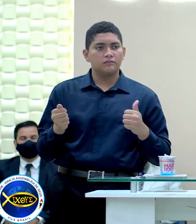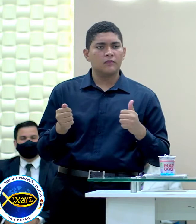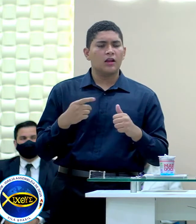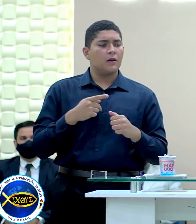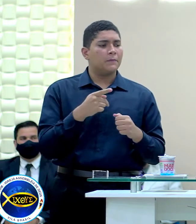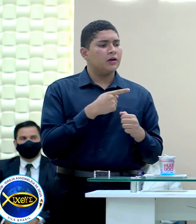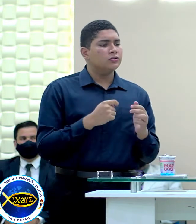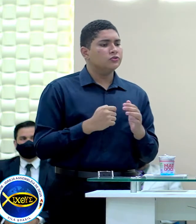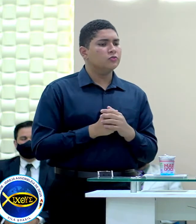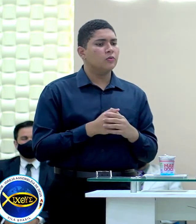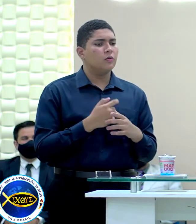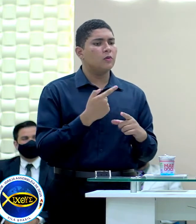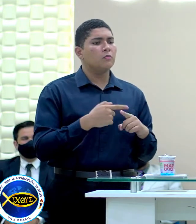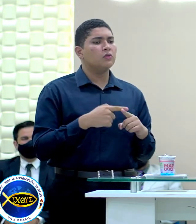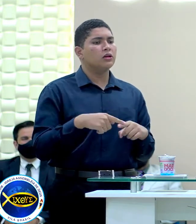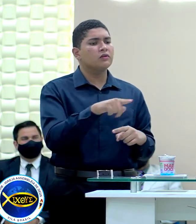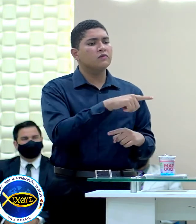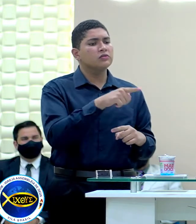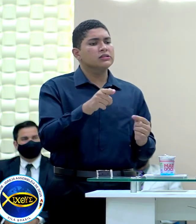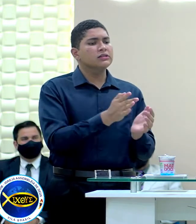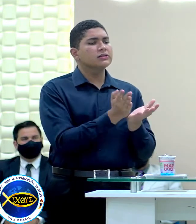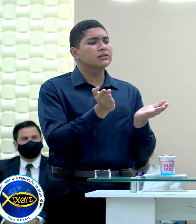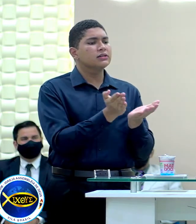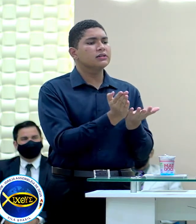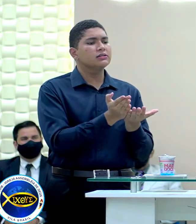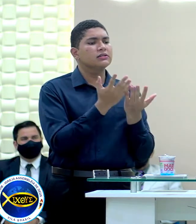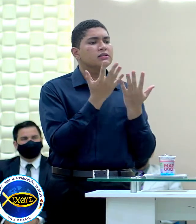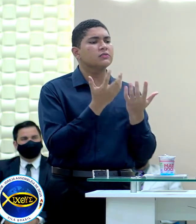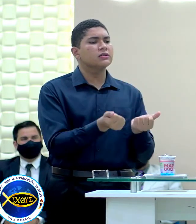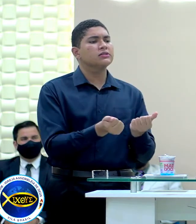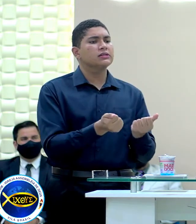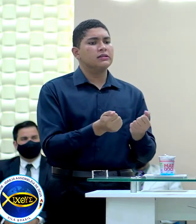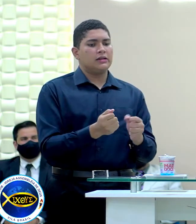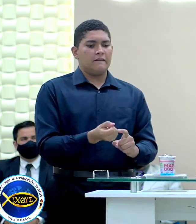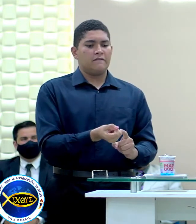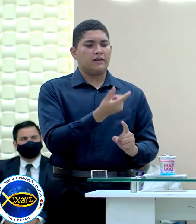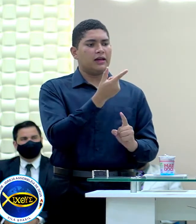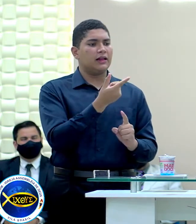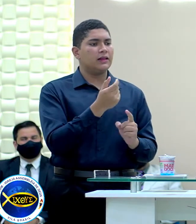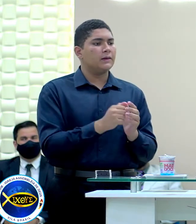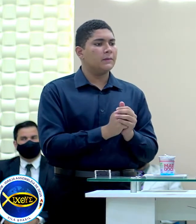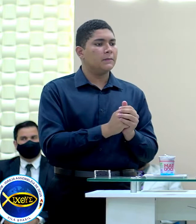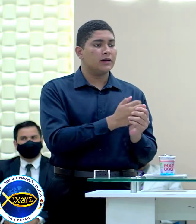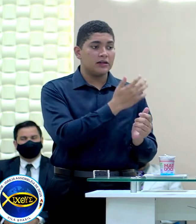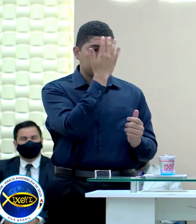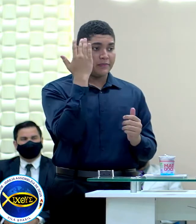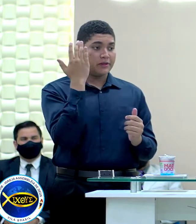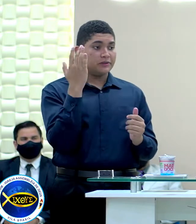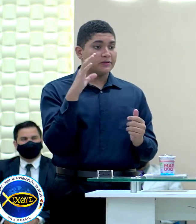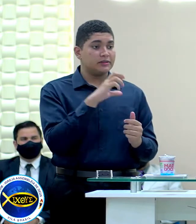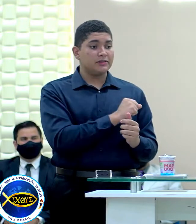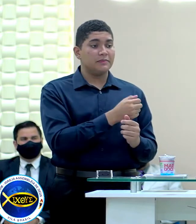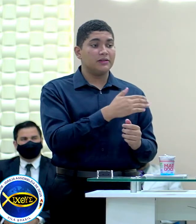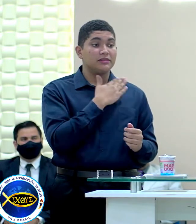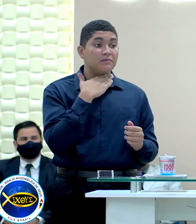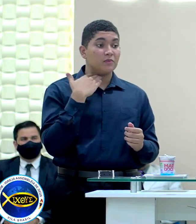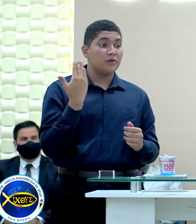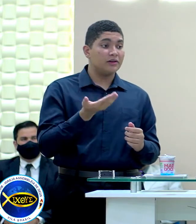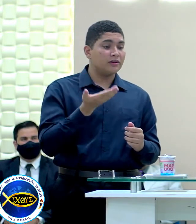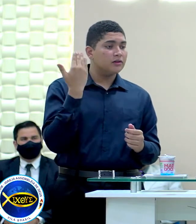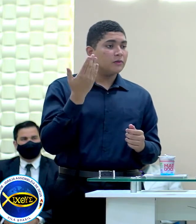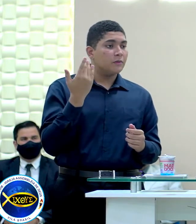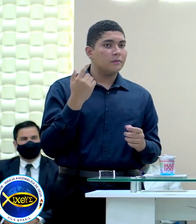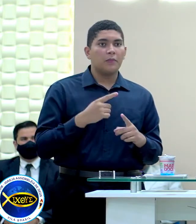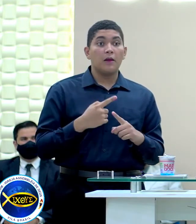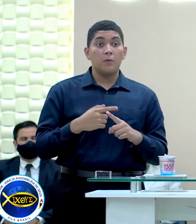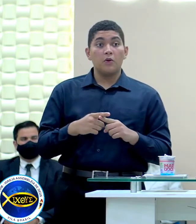Pastor, por que é que vocês crentes não acendem vela para os seus antequeridos? É porque eles morreram, mas com